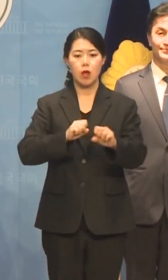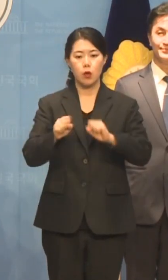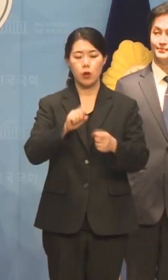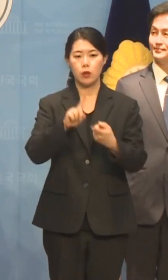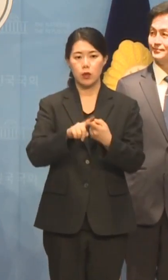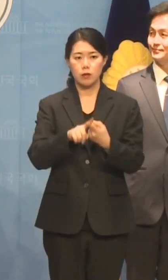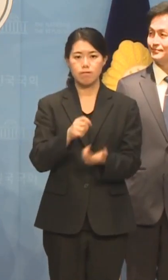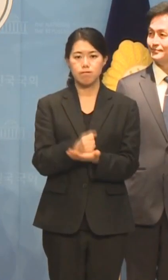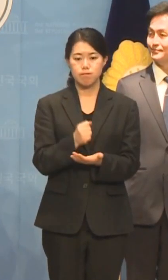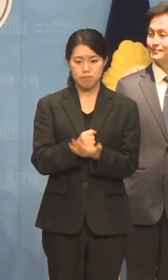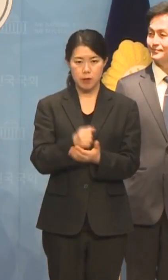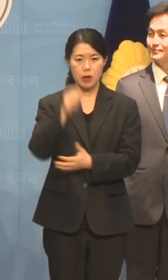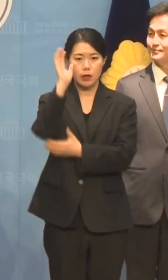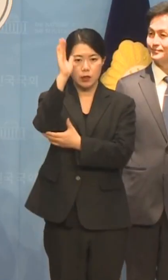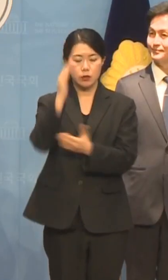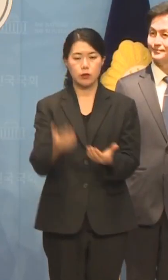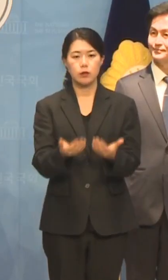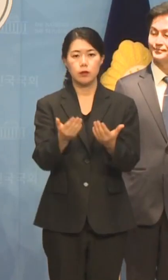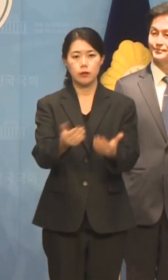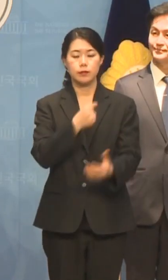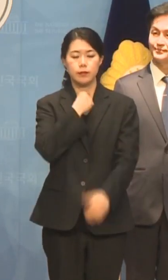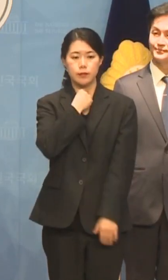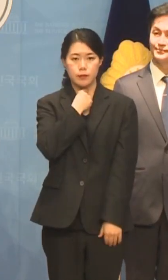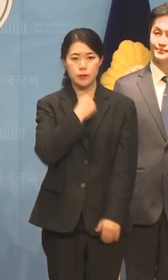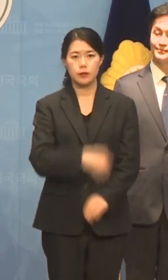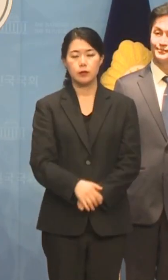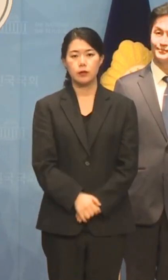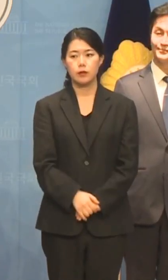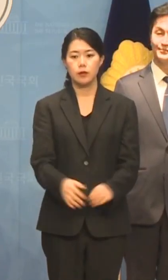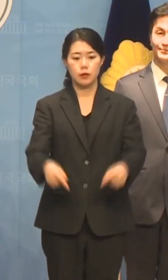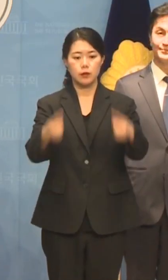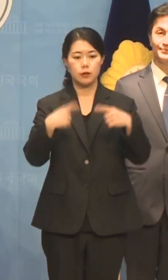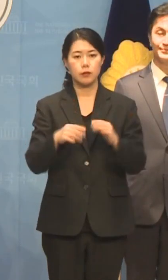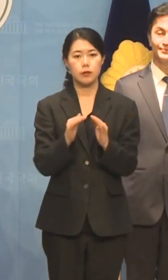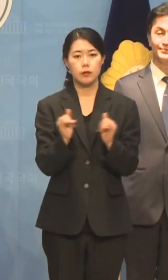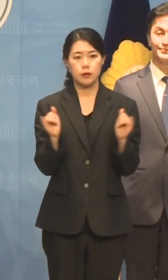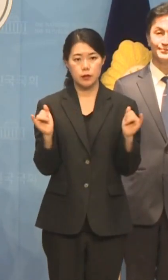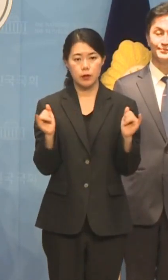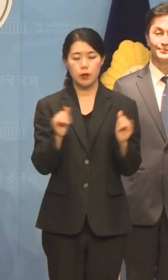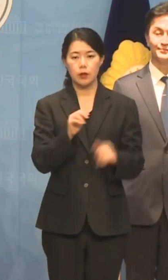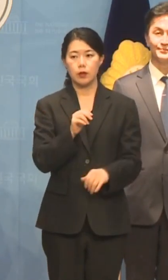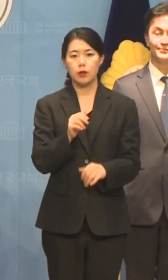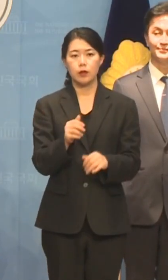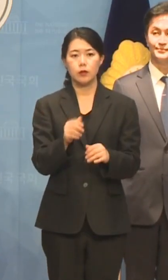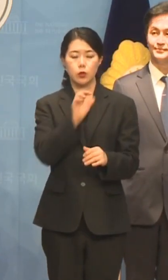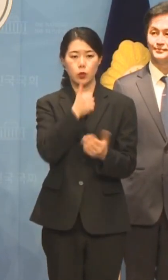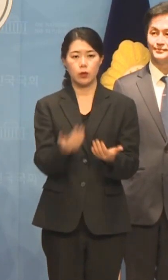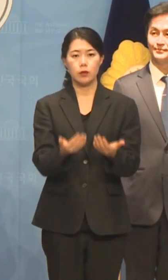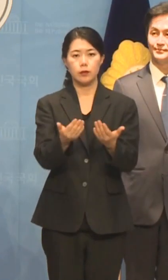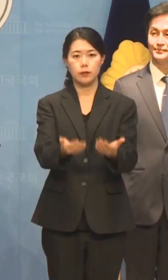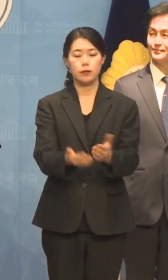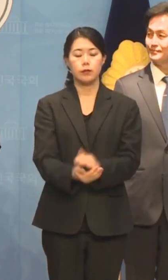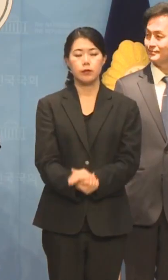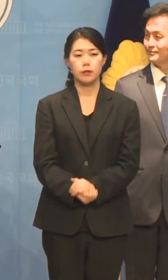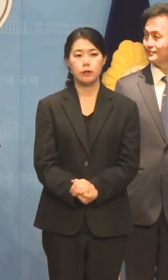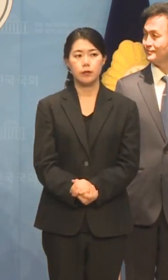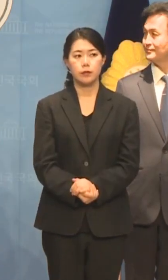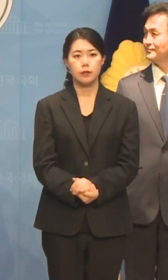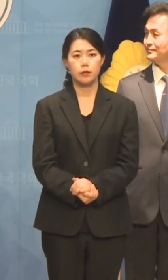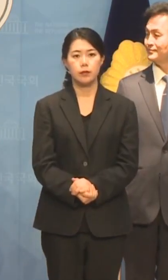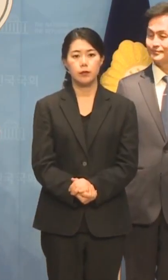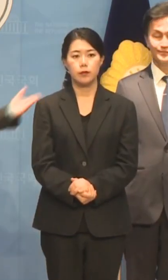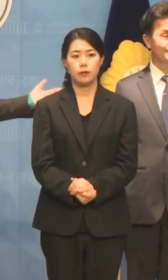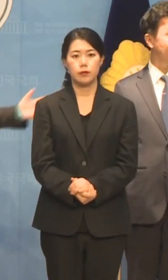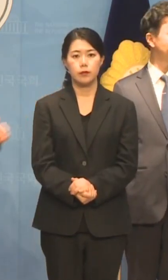규탄하는 기자회견을 갖고자 합니다. 먼저 참석하신 우리 위원님들 소개를 드리도록